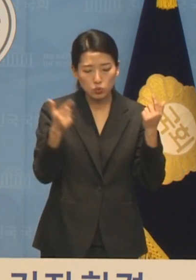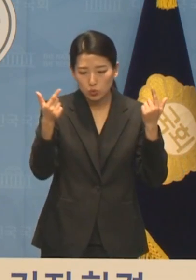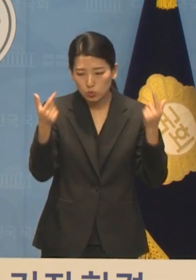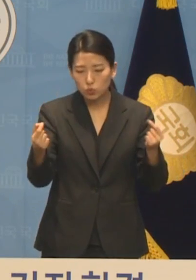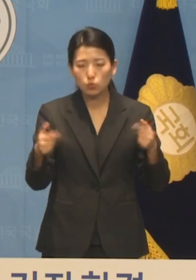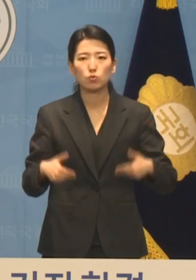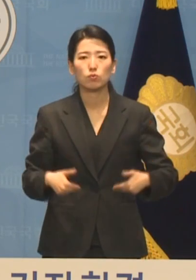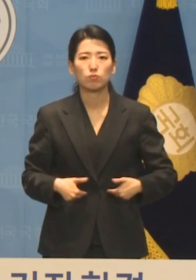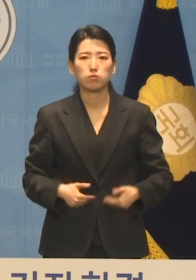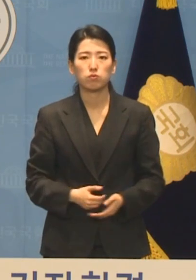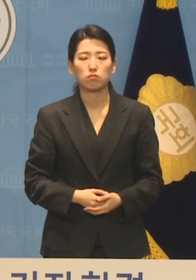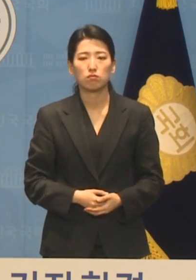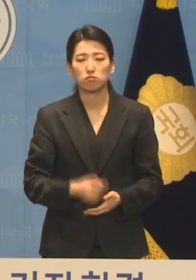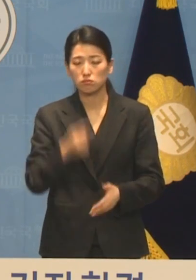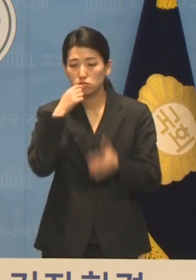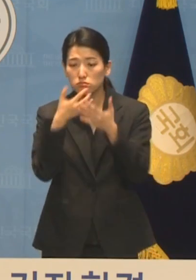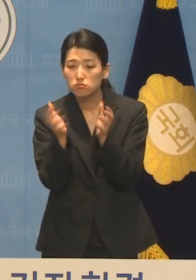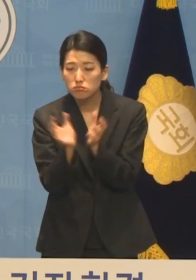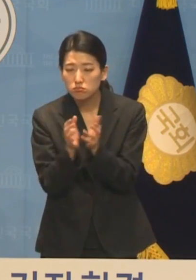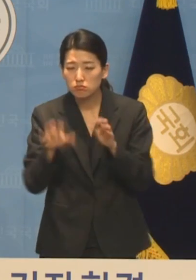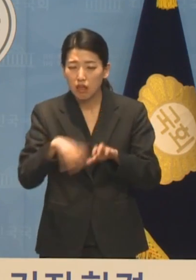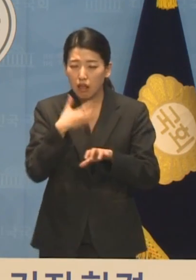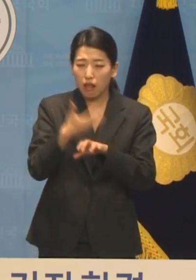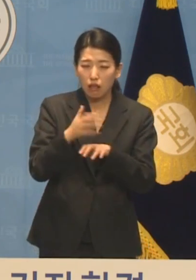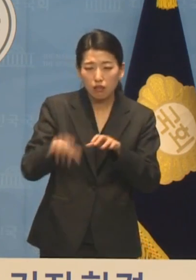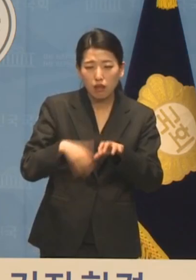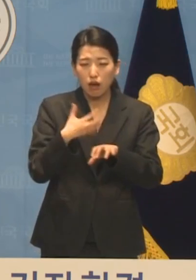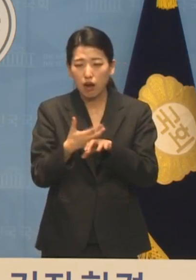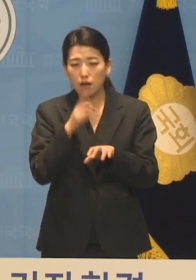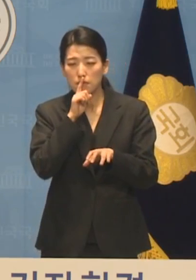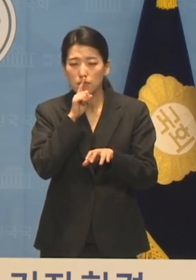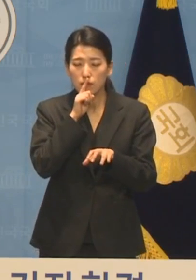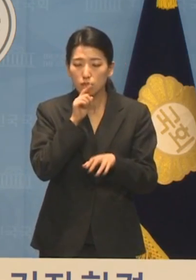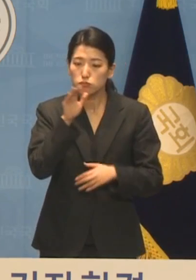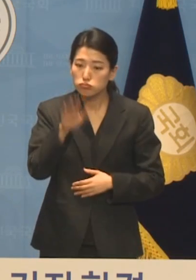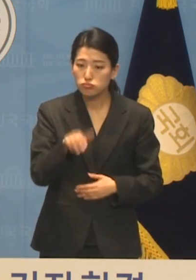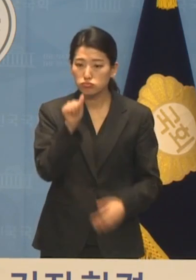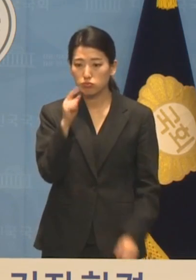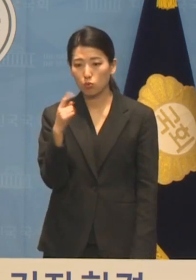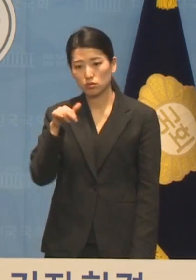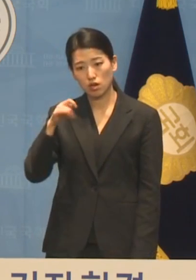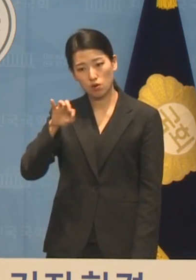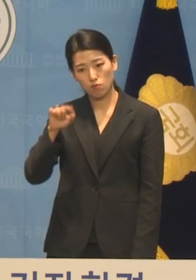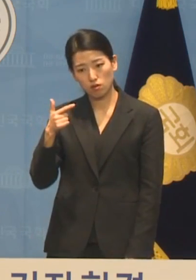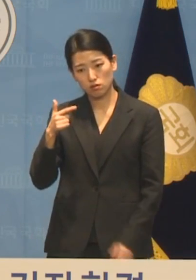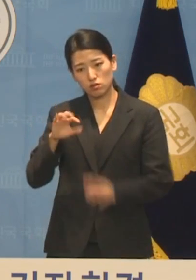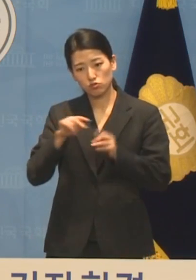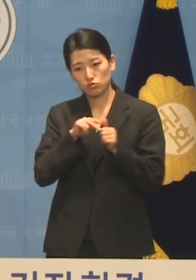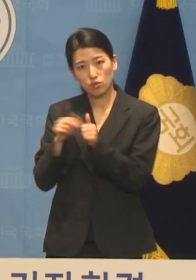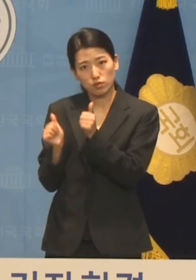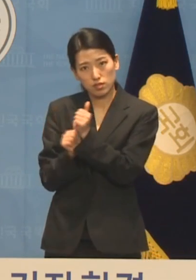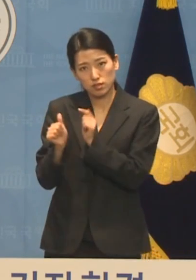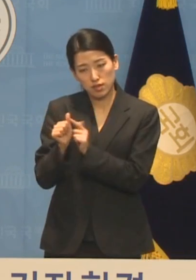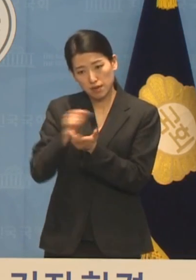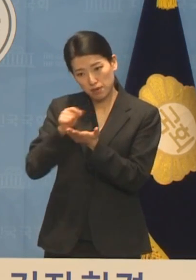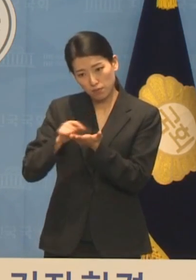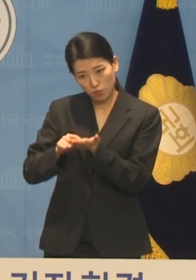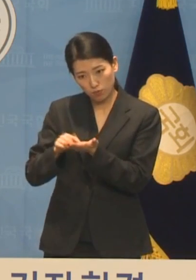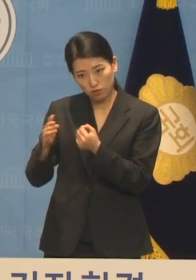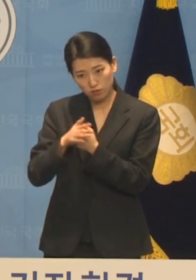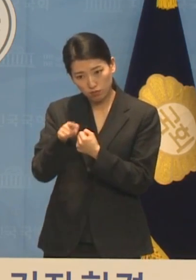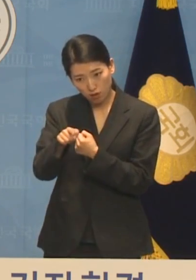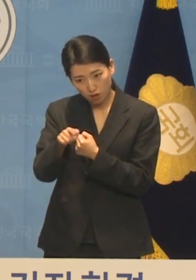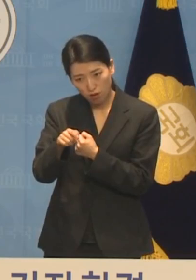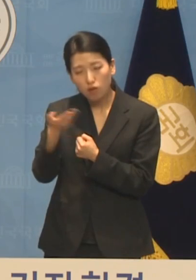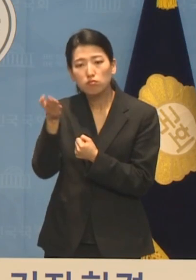합니다. 민주당이 내란으로 법석을 피우게 된 결정적 증거는 홍장원의 메모입니다. 그는 수사기관에서 해당 메모를